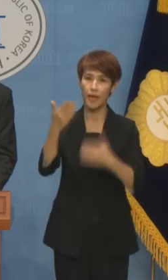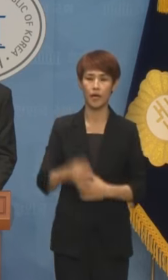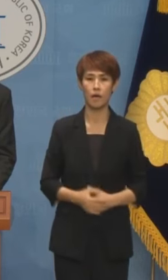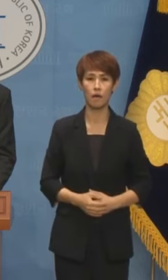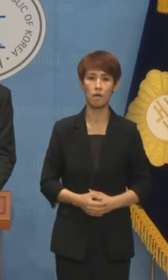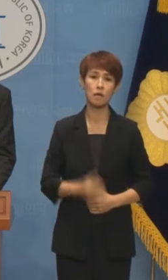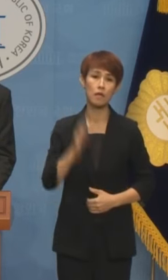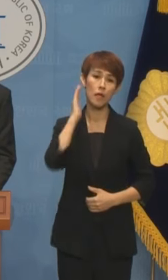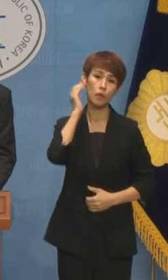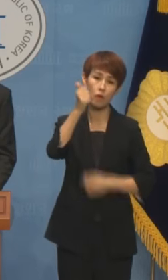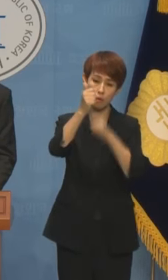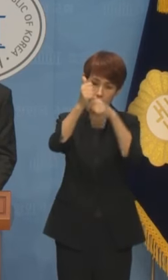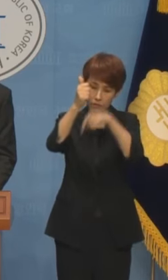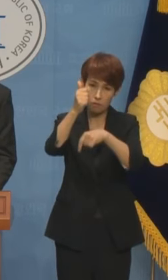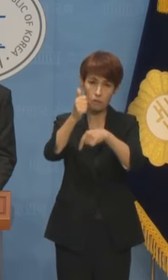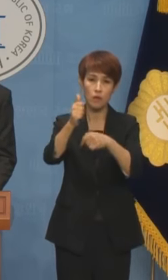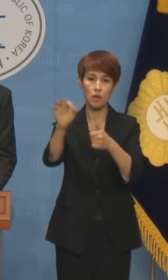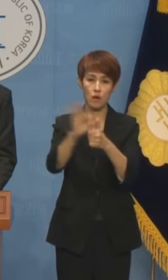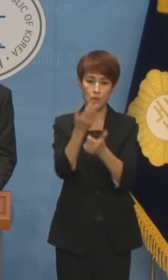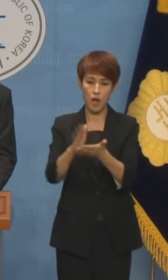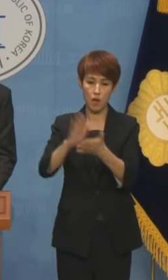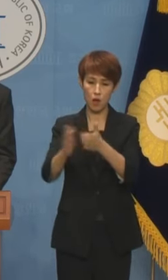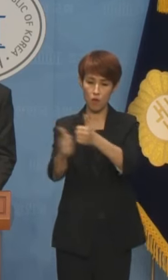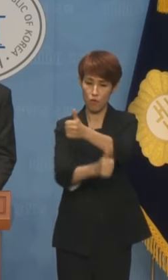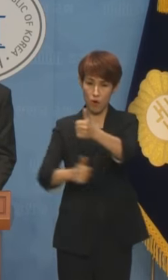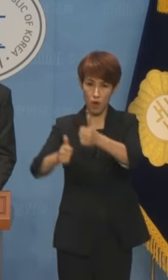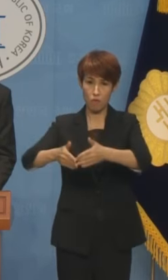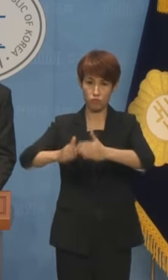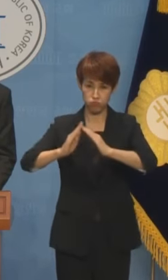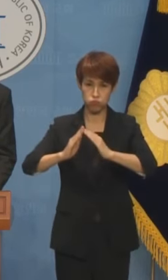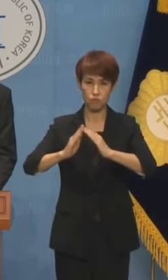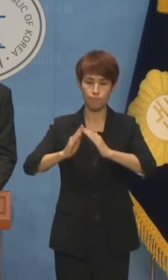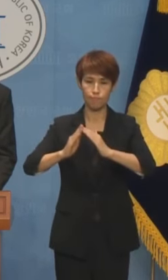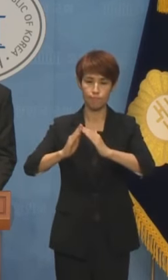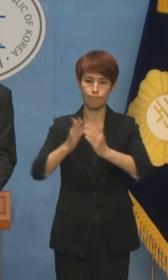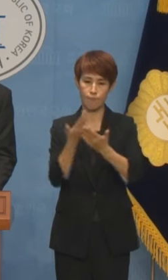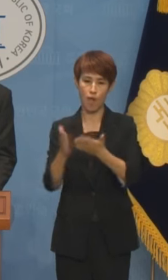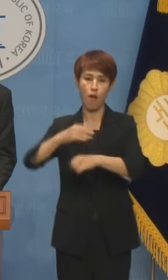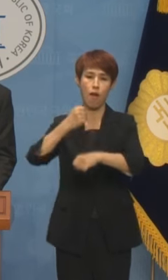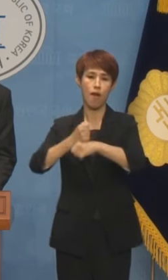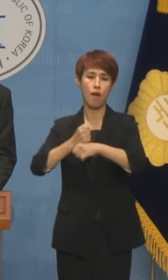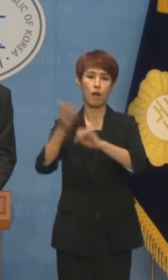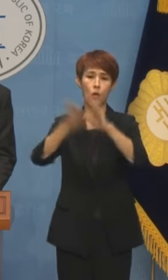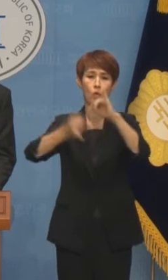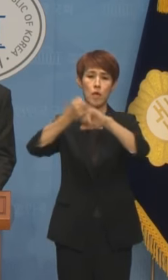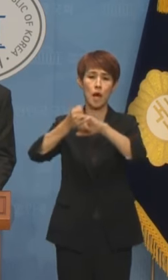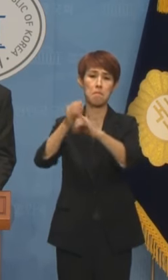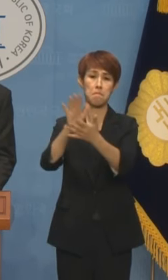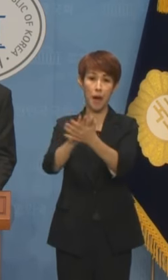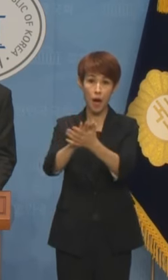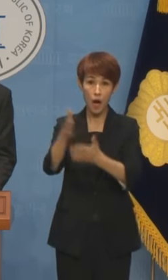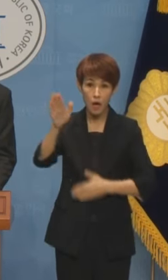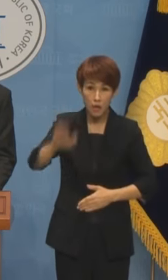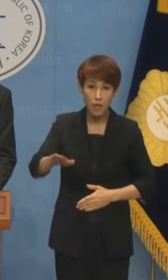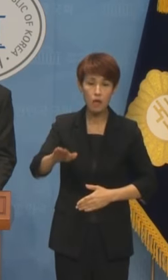직속 연금개혁위원회를 만들어 개혁을 완수하겠다고 공약했지만